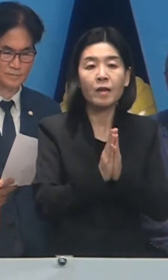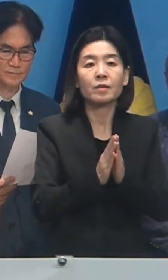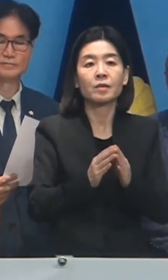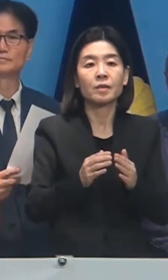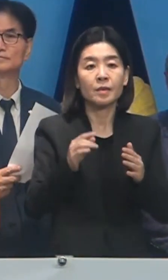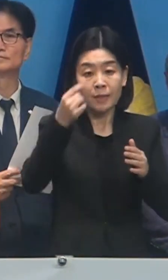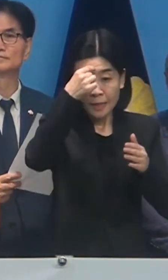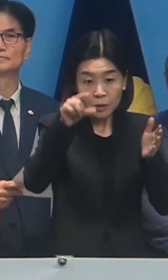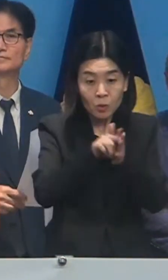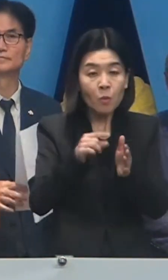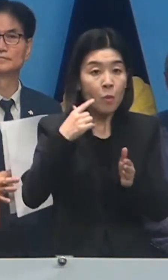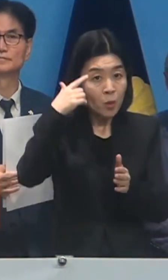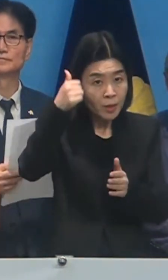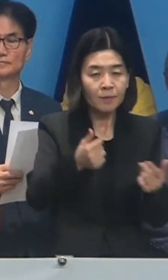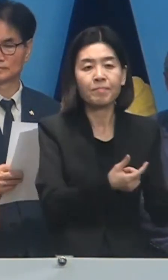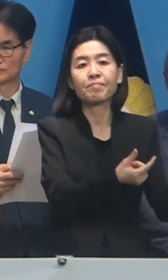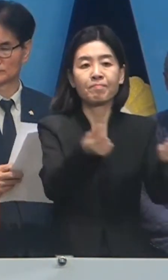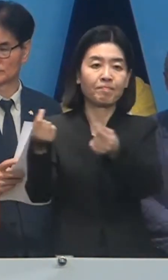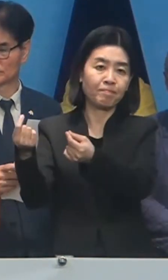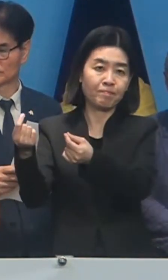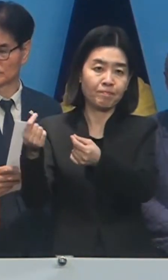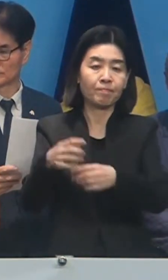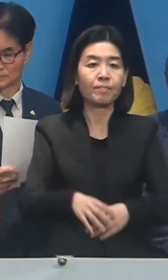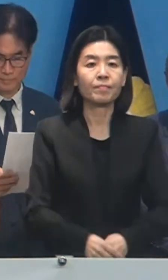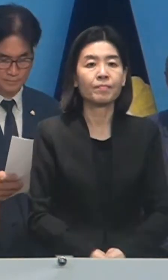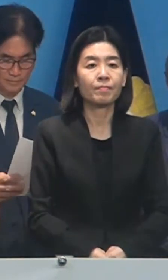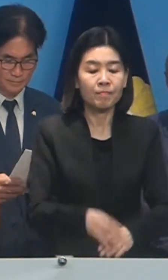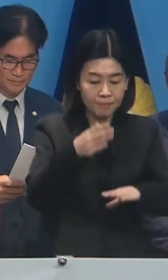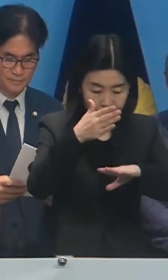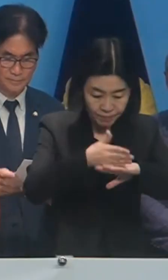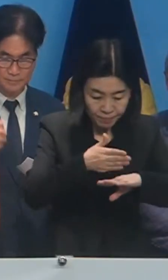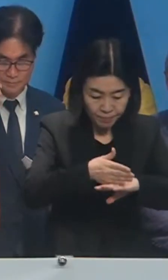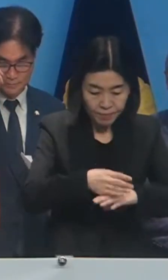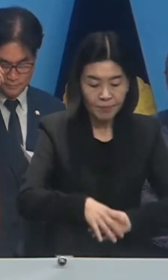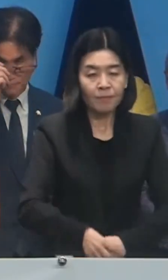일동 이하 연명은 생략하겠습니다. 감사합니다.